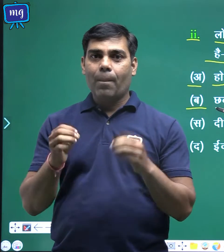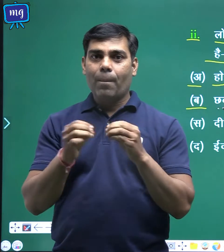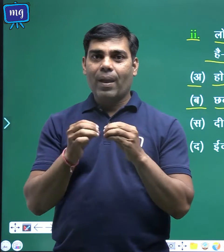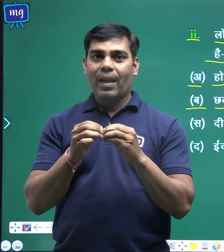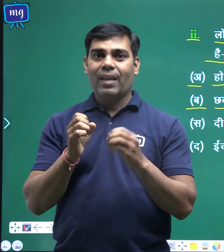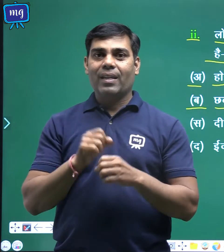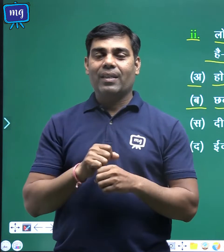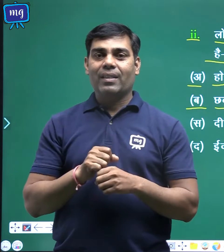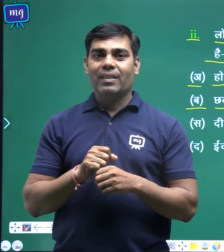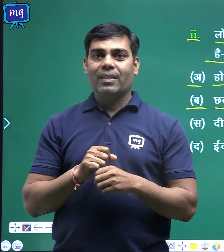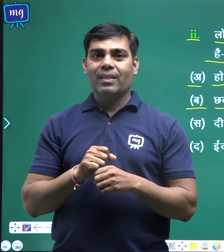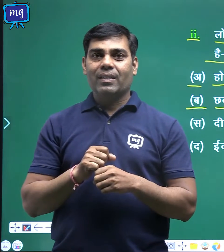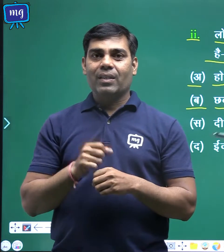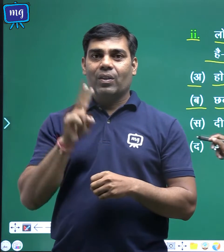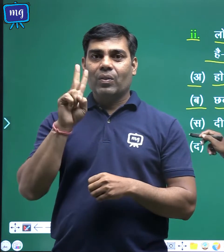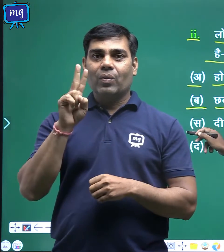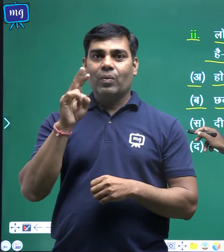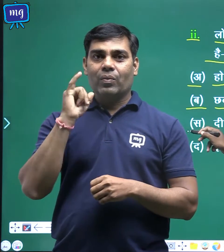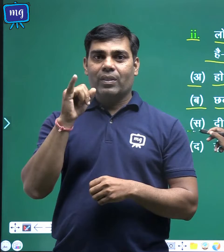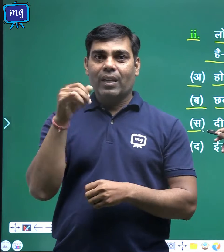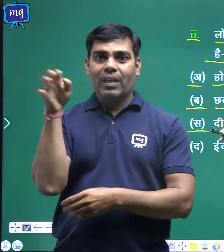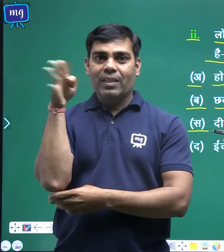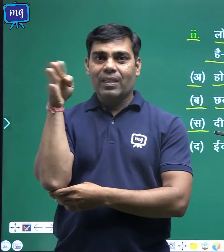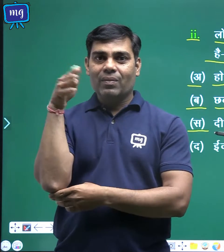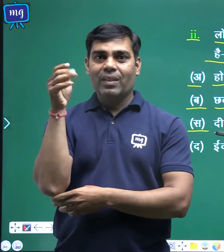ब, 26 जनवरी।